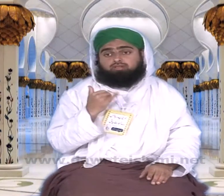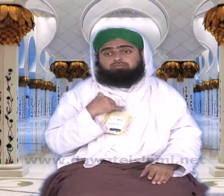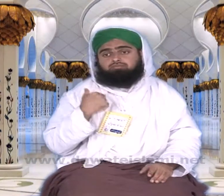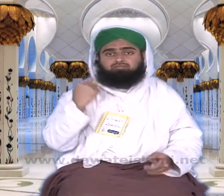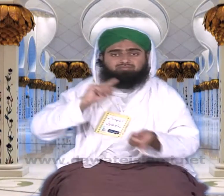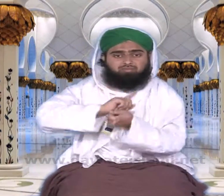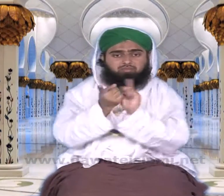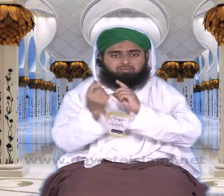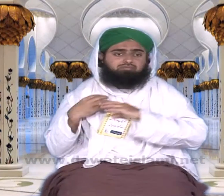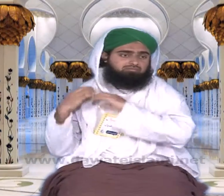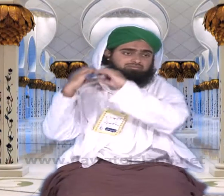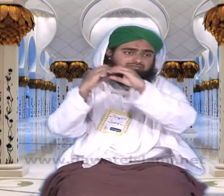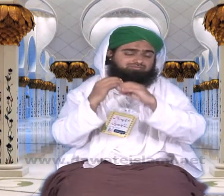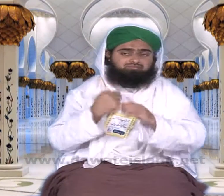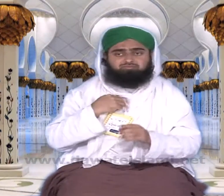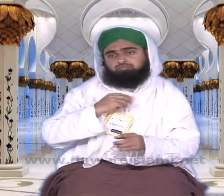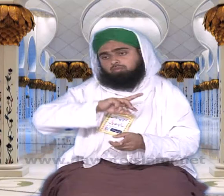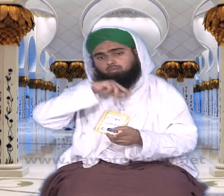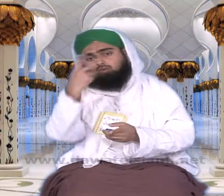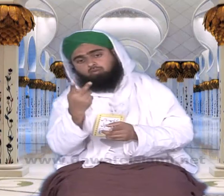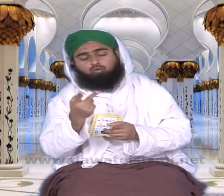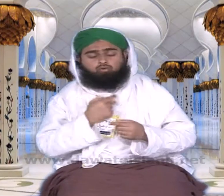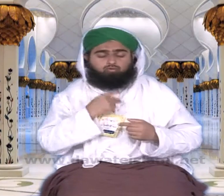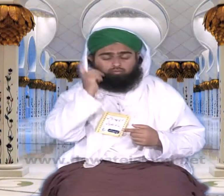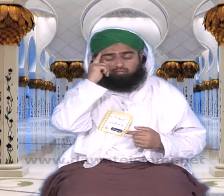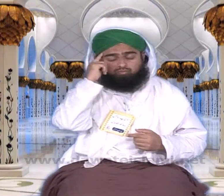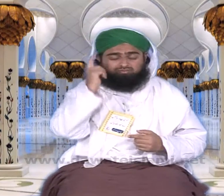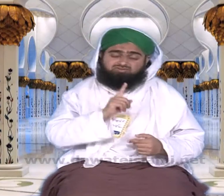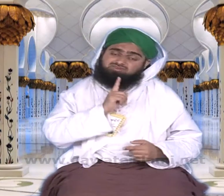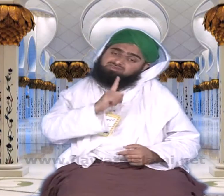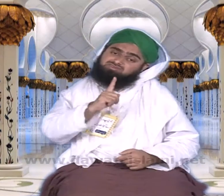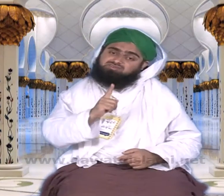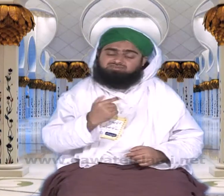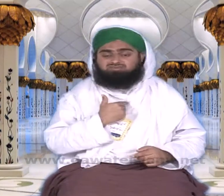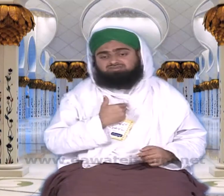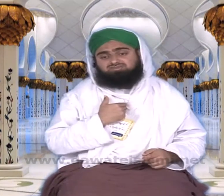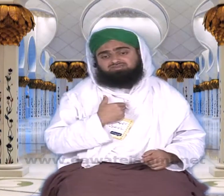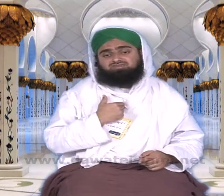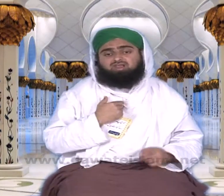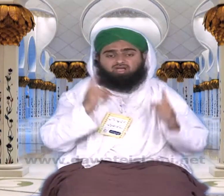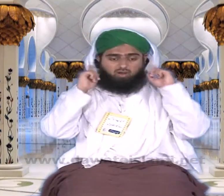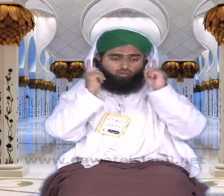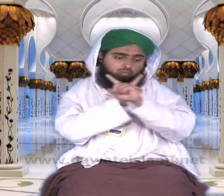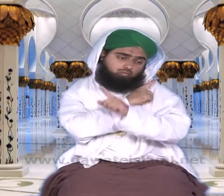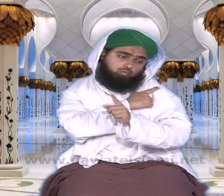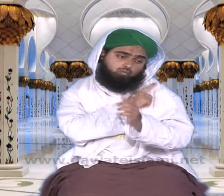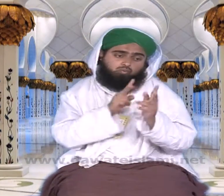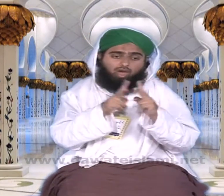میرے ناز اٹھانے والے لے چھو اگر یہ تصور حقیقی معنی میں بند جائے تو یقیناً ہماری